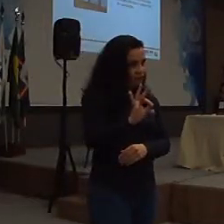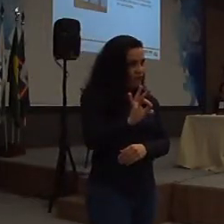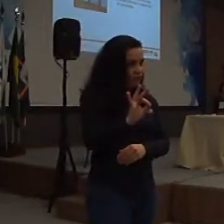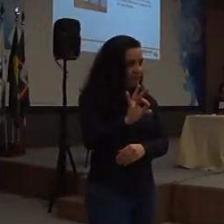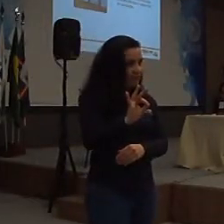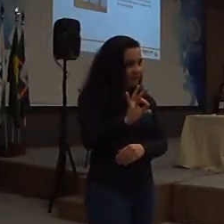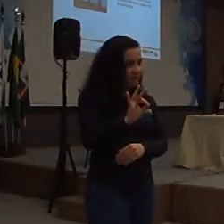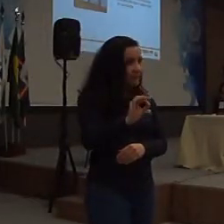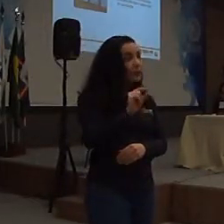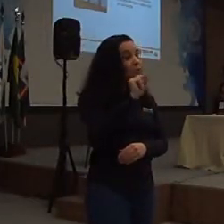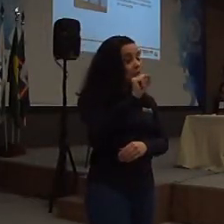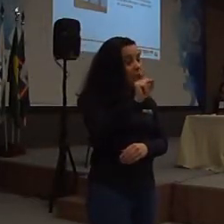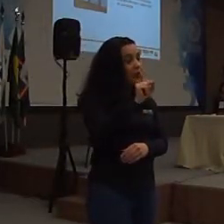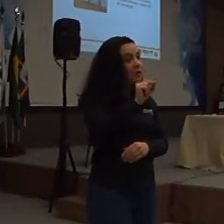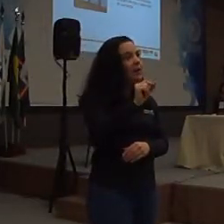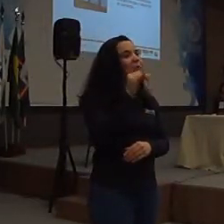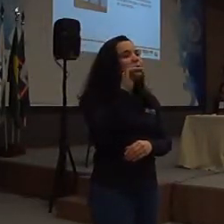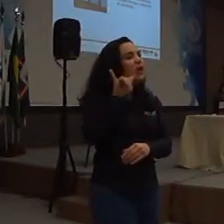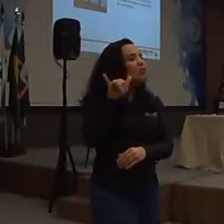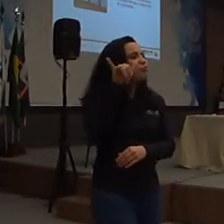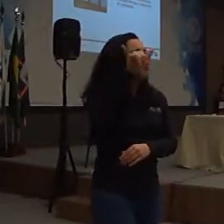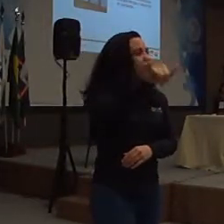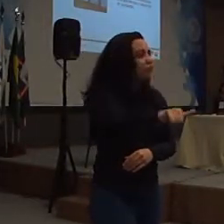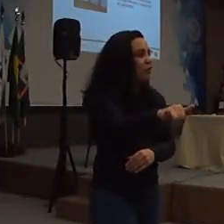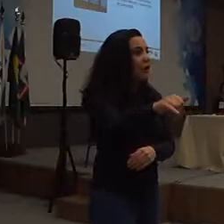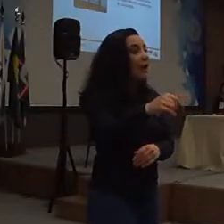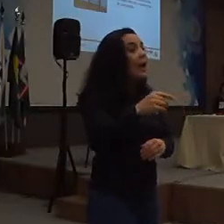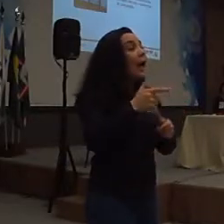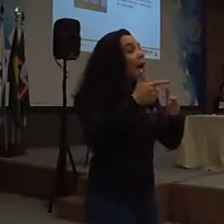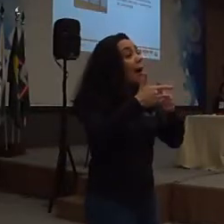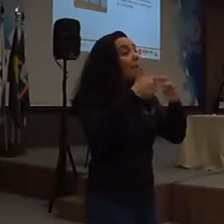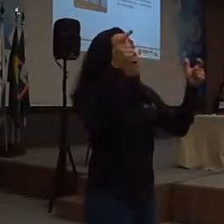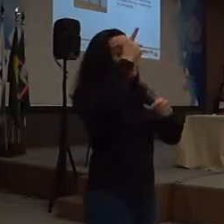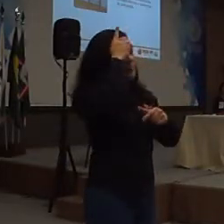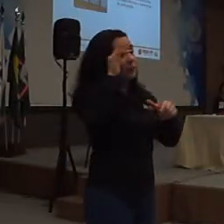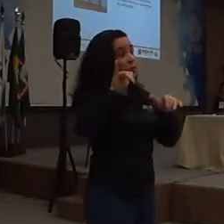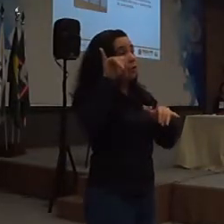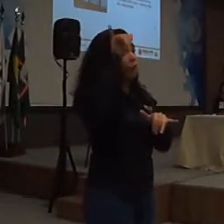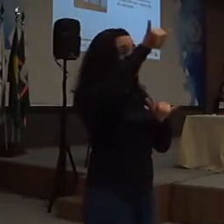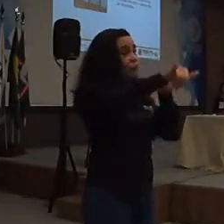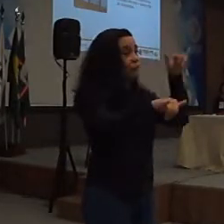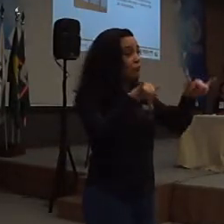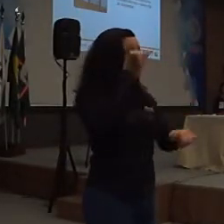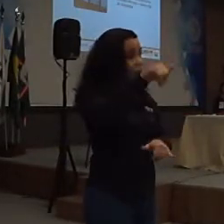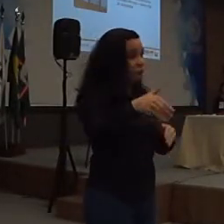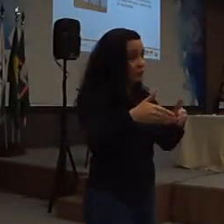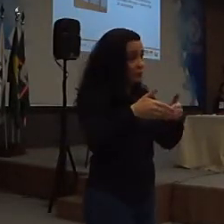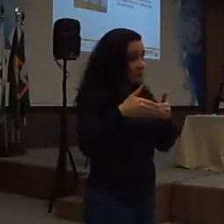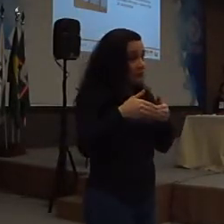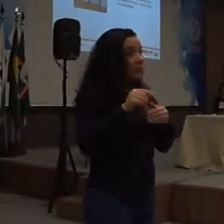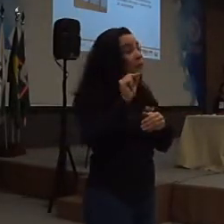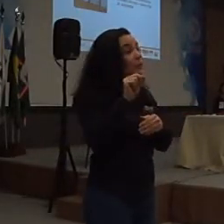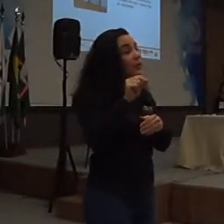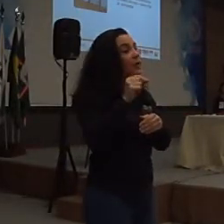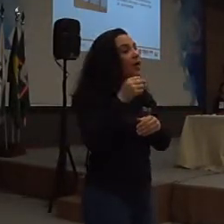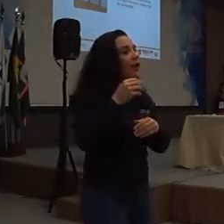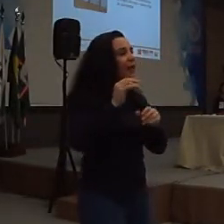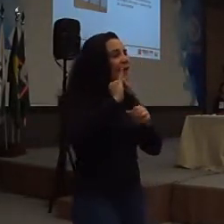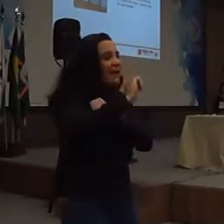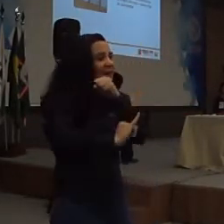de pessoas que perdem voos são pessoas surdas, porque elas não têm informação no aeroporto